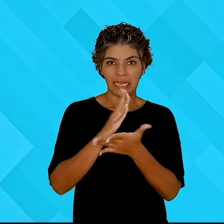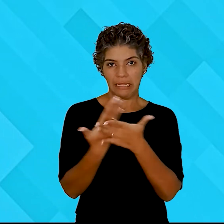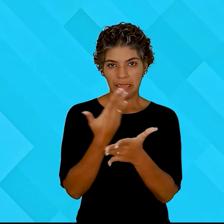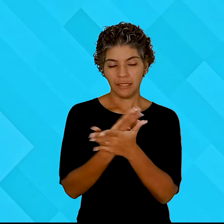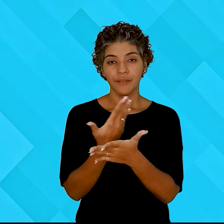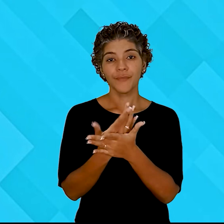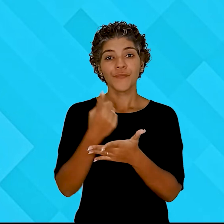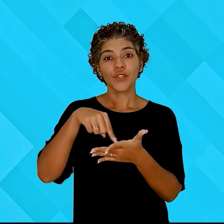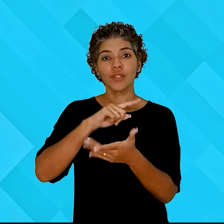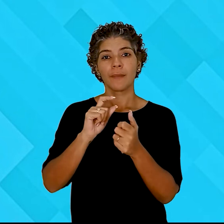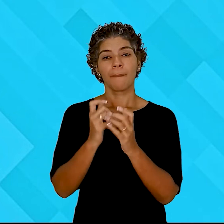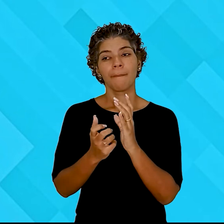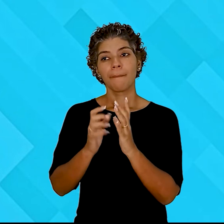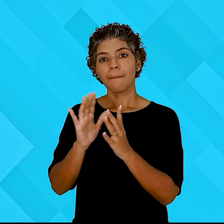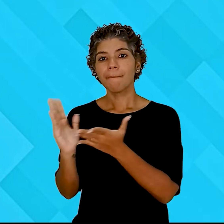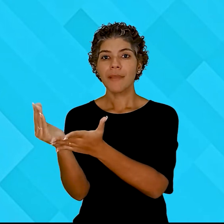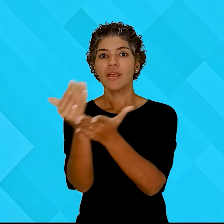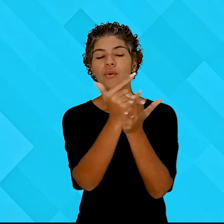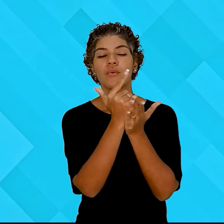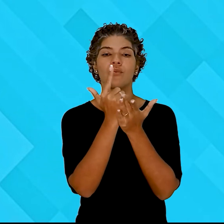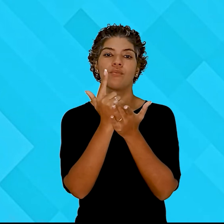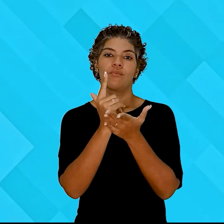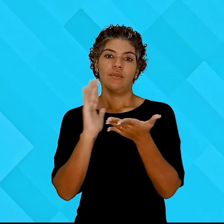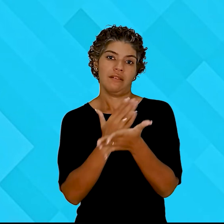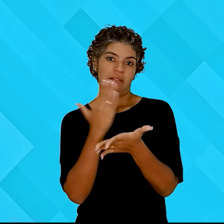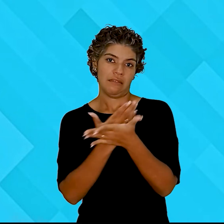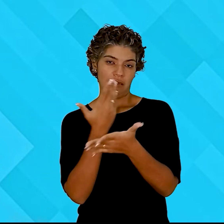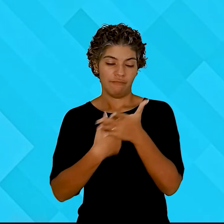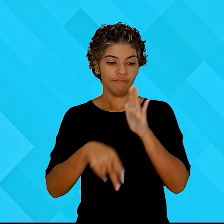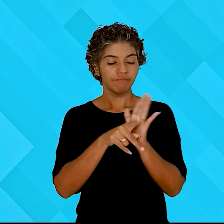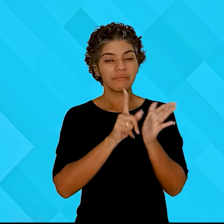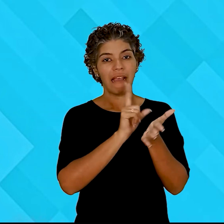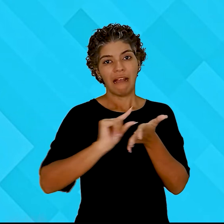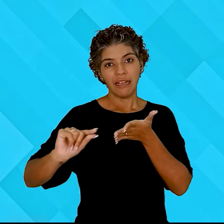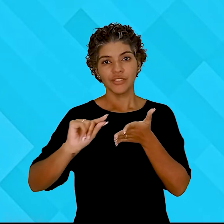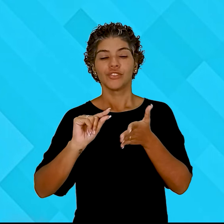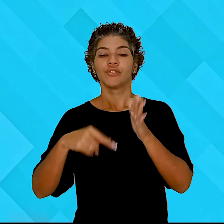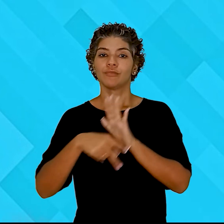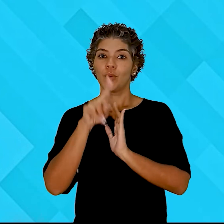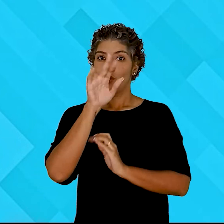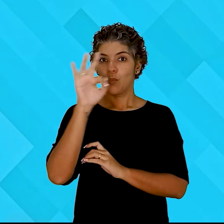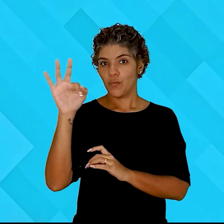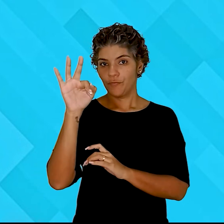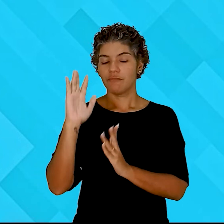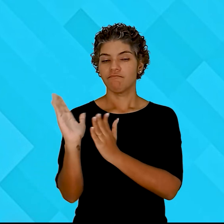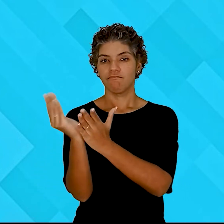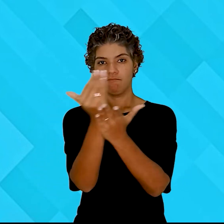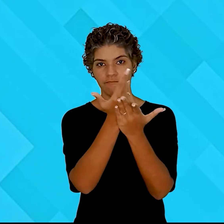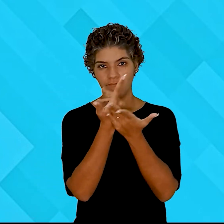por estudantes de graduação em produção cultural na Universidade Federal Fluminense. Então, ele tem um olhar muito